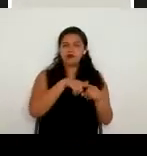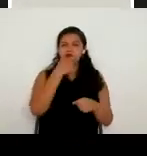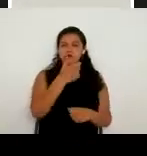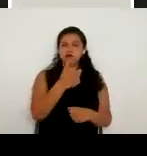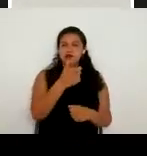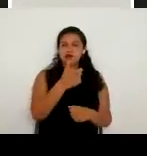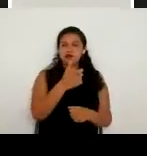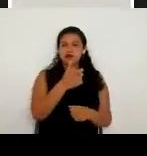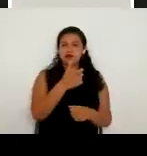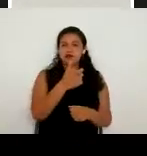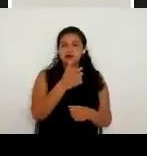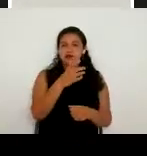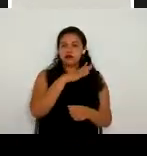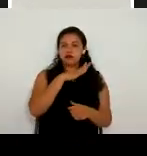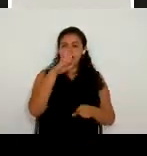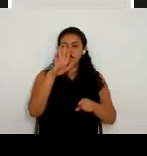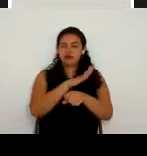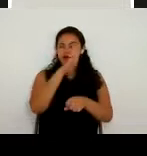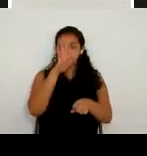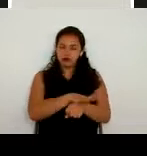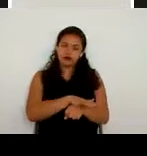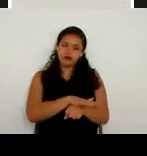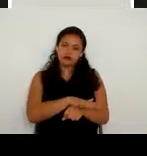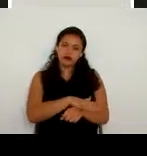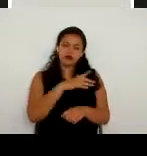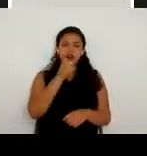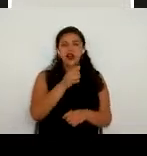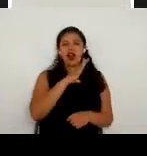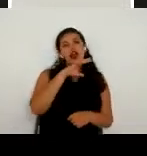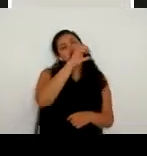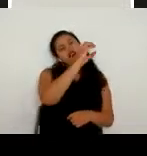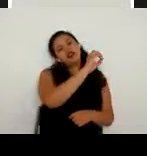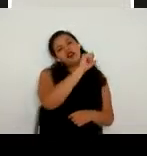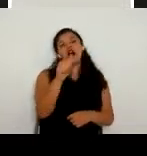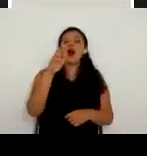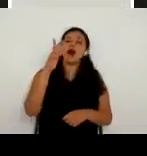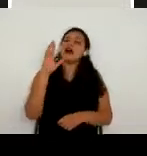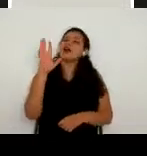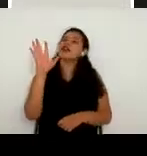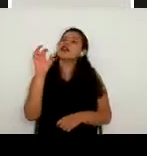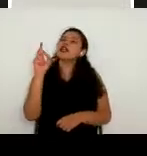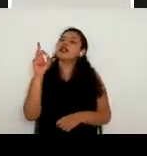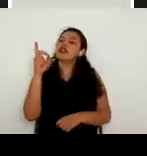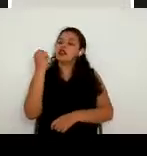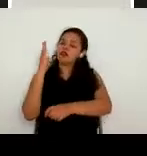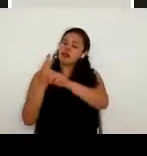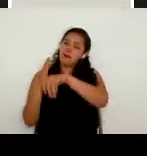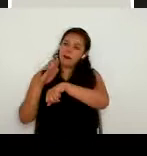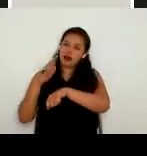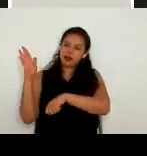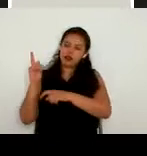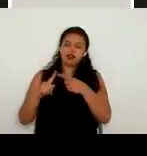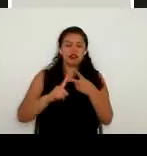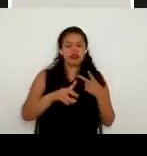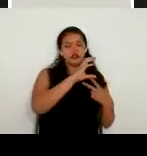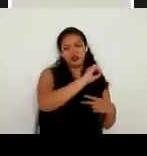puntos y ella junté a de 0 a más de 39 y al de 0 a 5 puntos